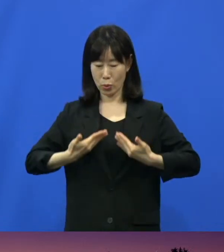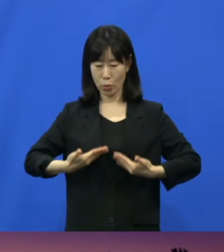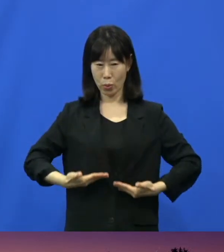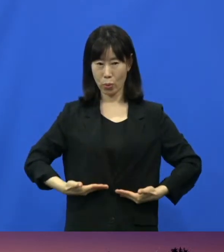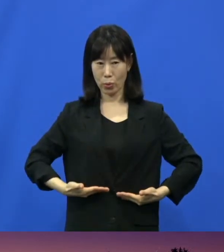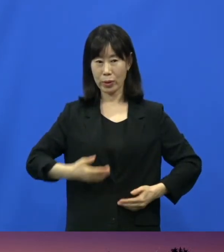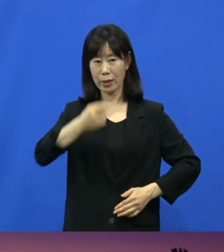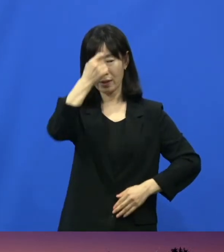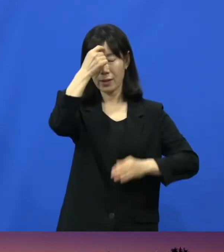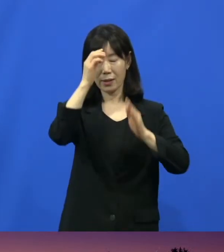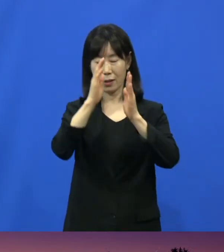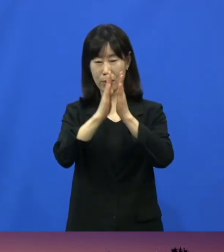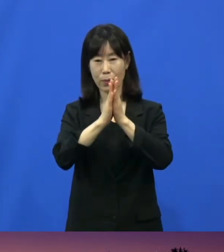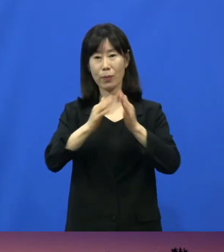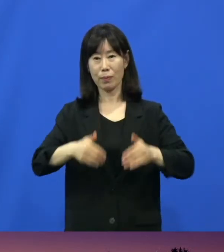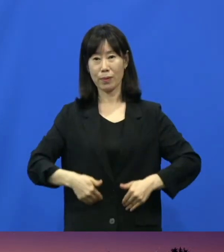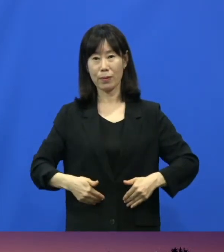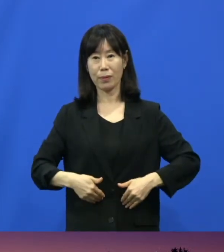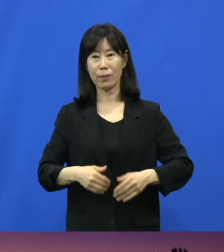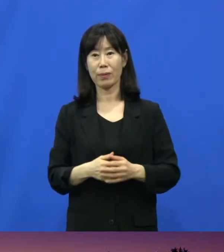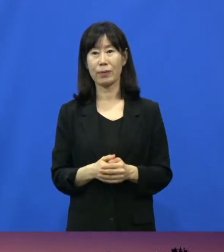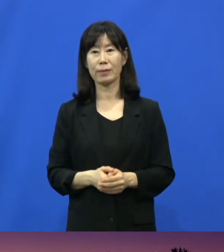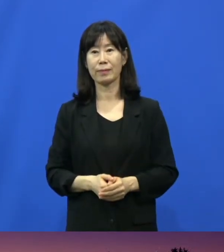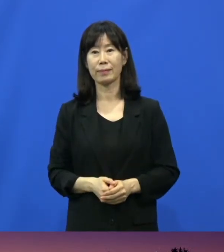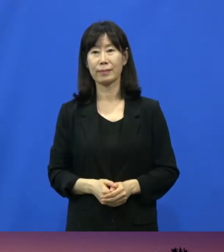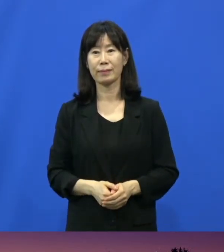무엇인가 큰 일을 이루려고 하면 그럴 수 없겠죠.